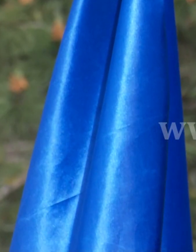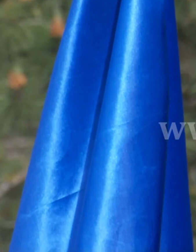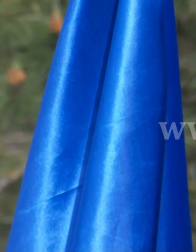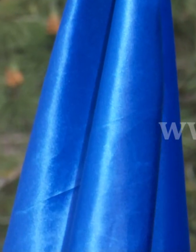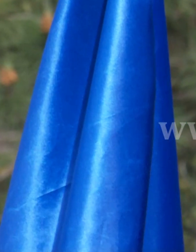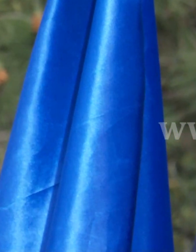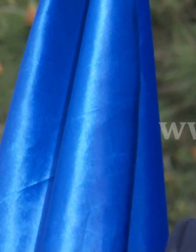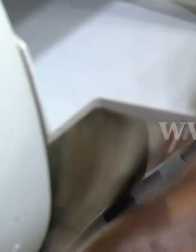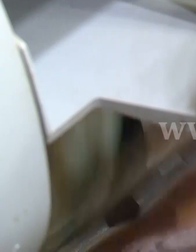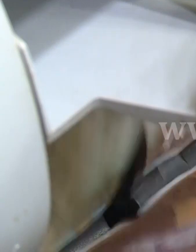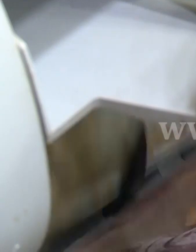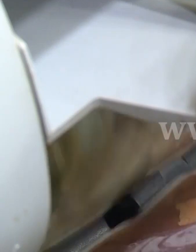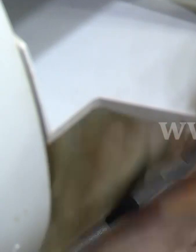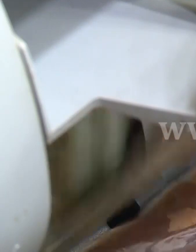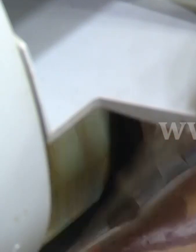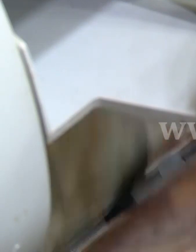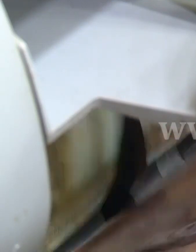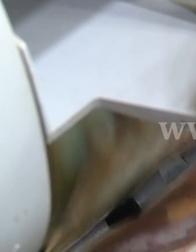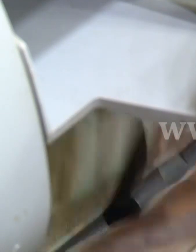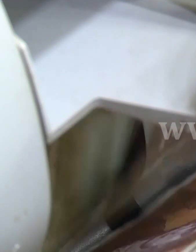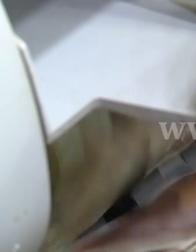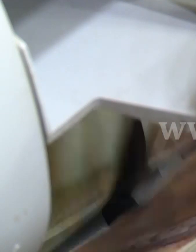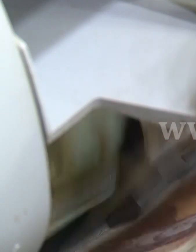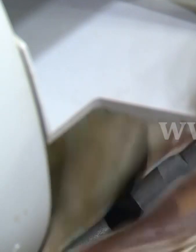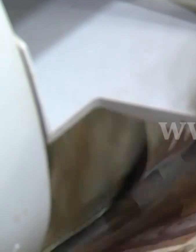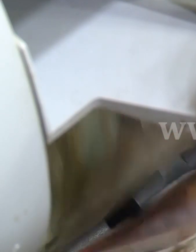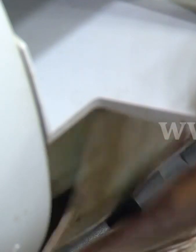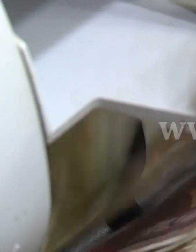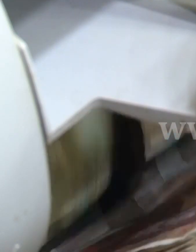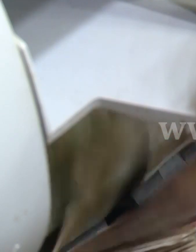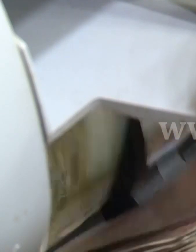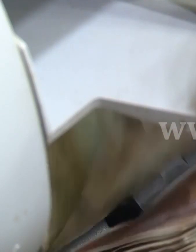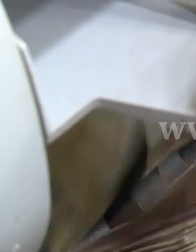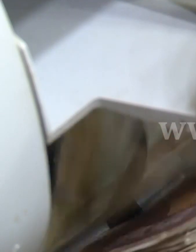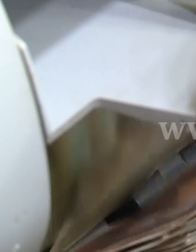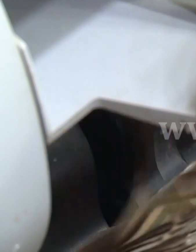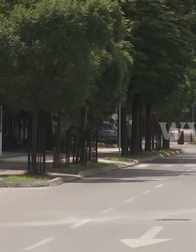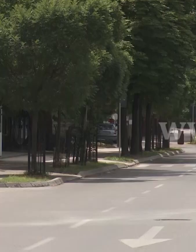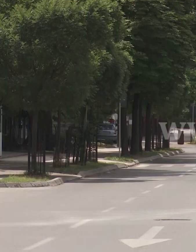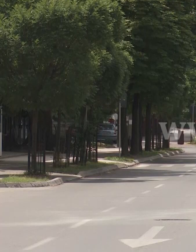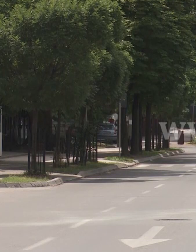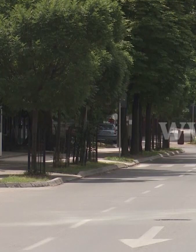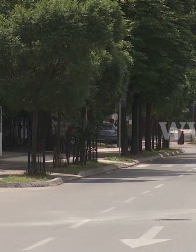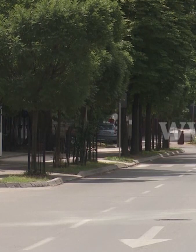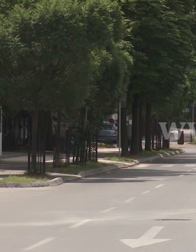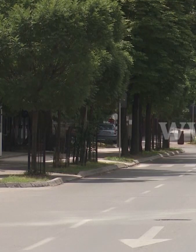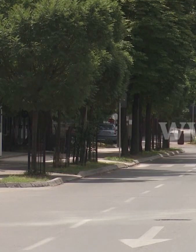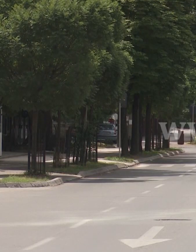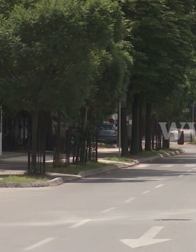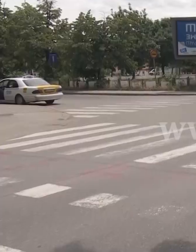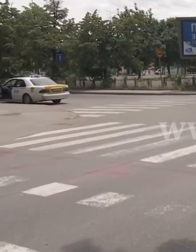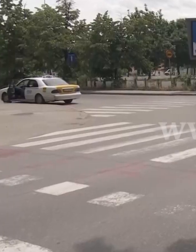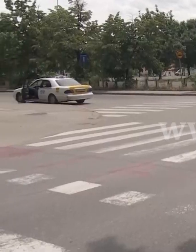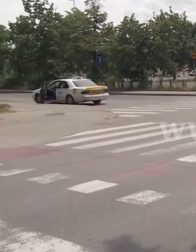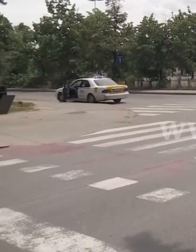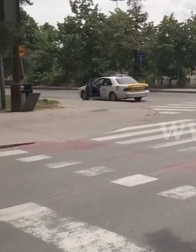të pajisjeve mbrojtëse dhe medicinale, si dhe masa të sjella për mbështetjet e ekonomisë kombëtare, me mbulesë në buxhet. Gjendja e zakonshme